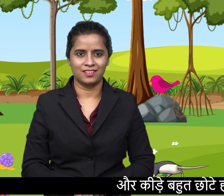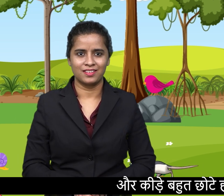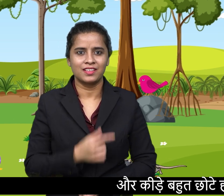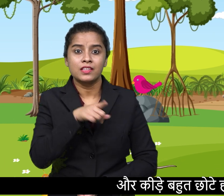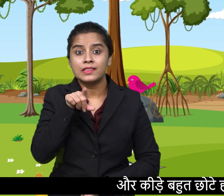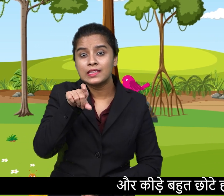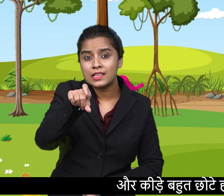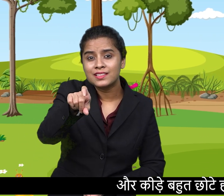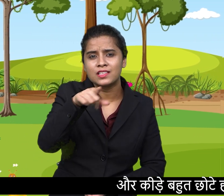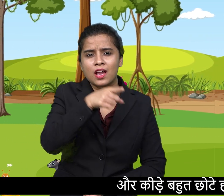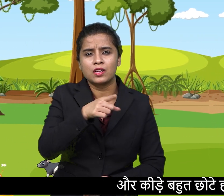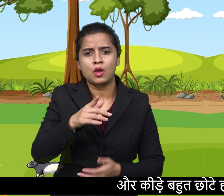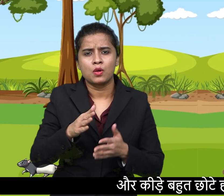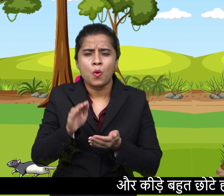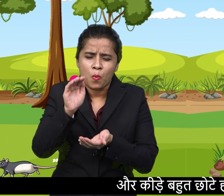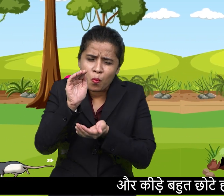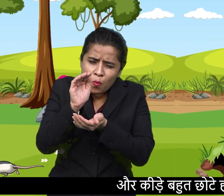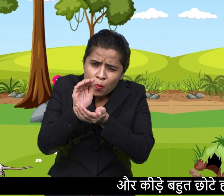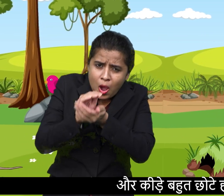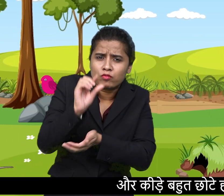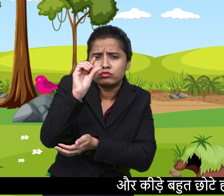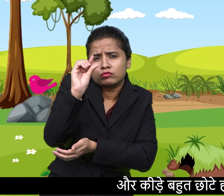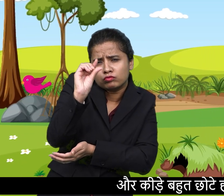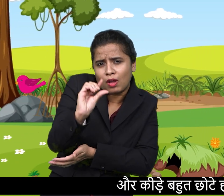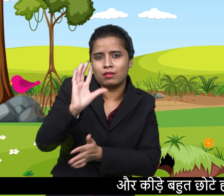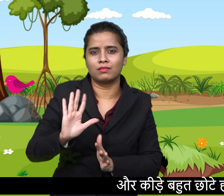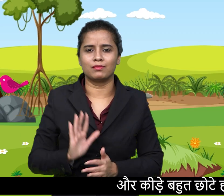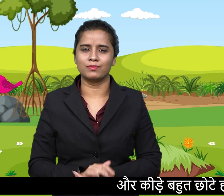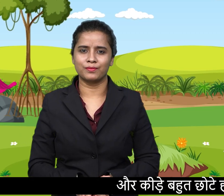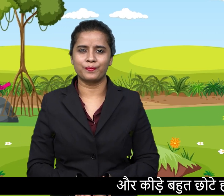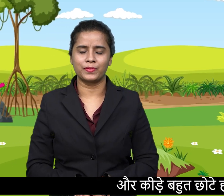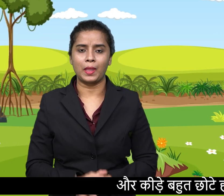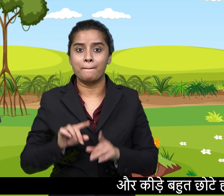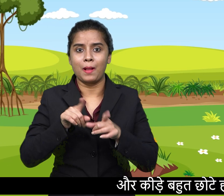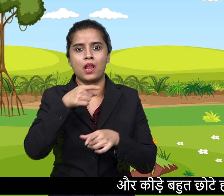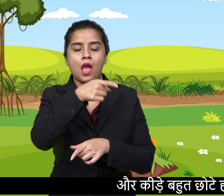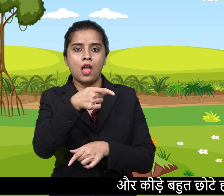और कीड़े बहुत छोटे होते हैं, लेकिन उनके 6 पैर होते हैं।